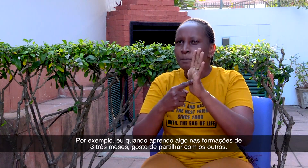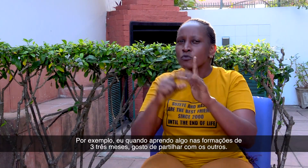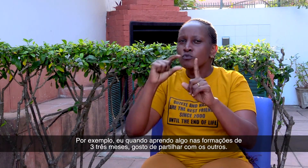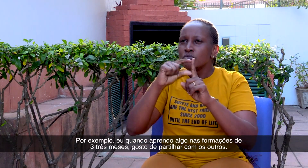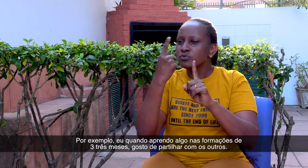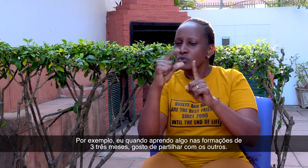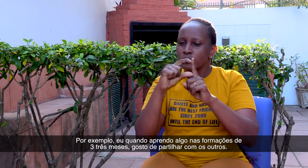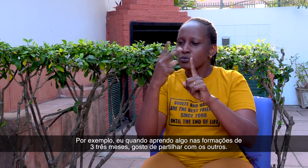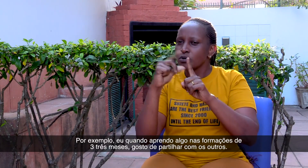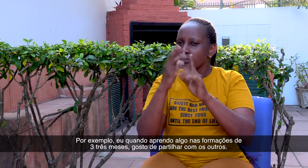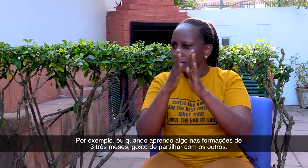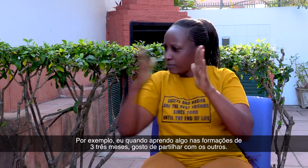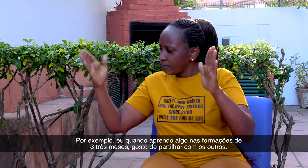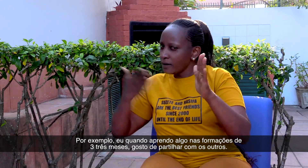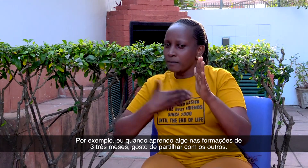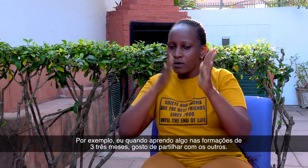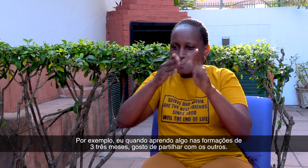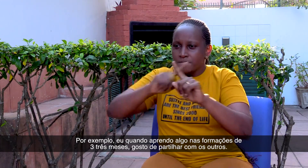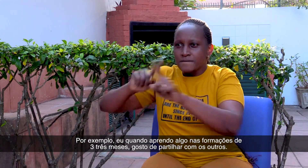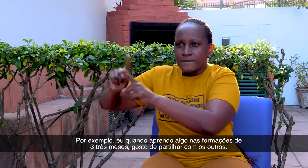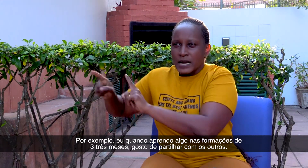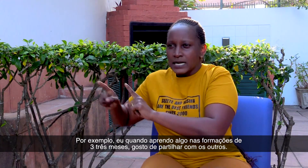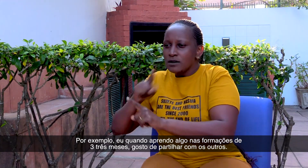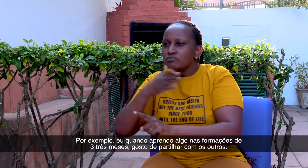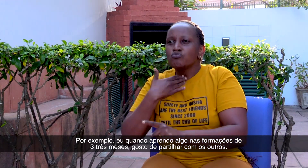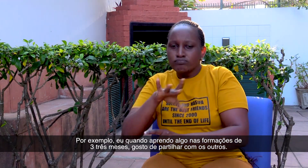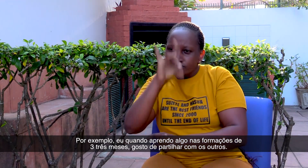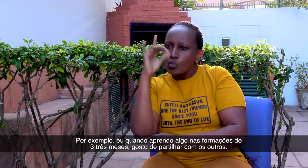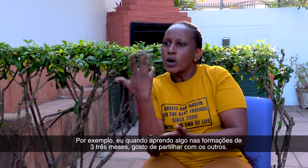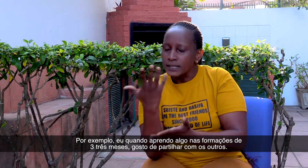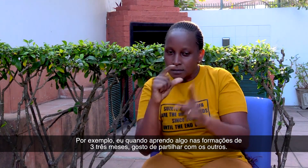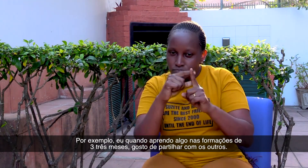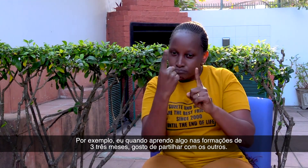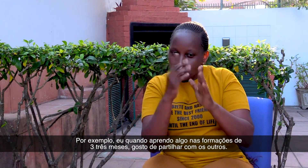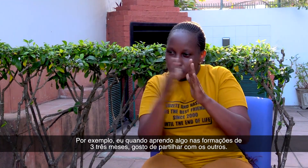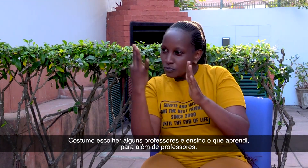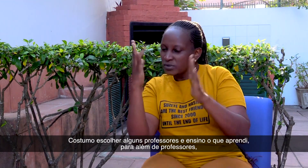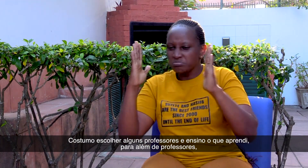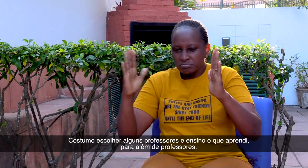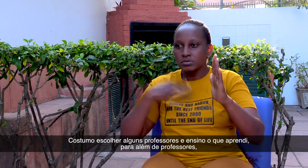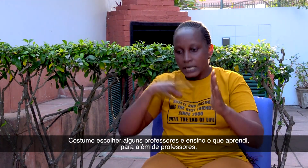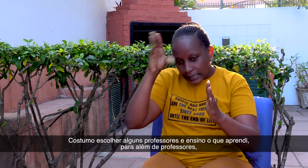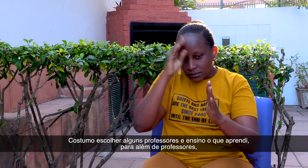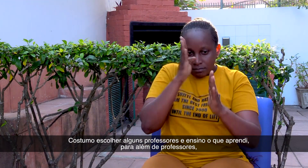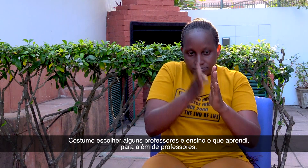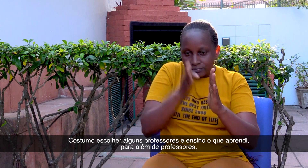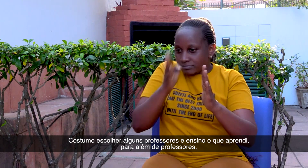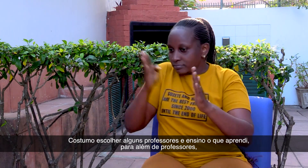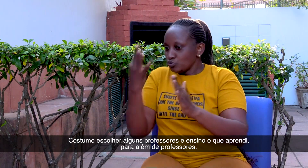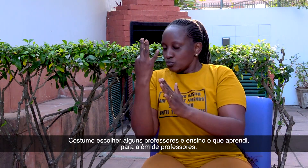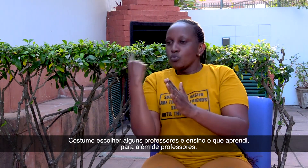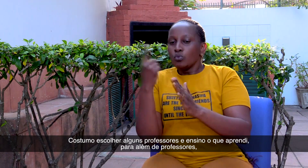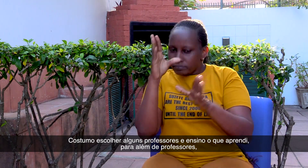Por exemplo, eu quando aprendo algo nas formações de 3 meses, gosto de partilhar com os outros. Costumo escolher